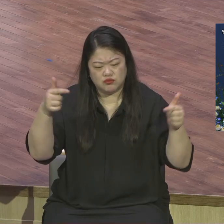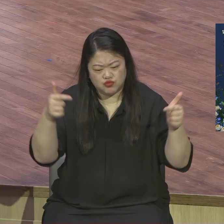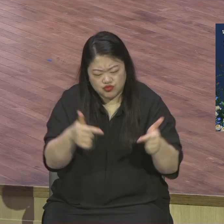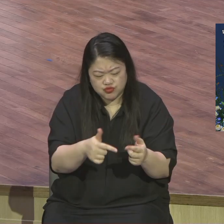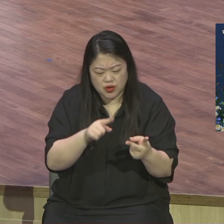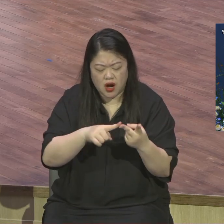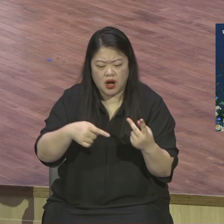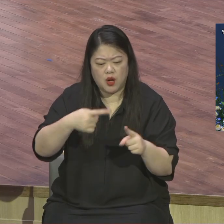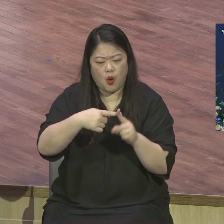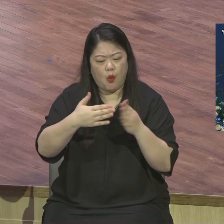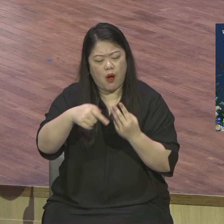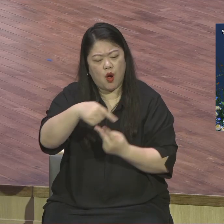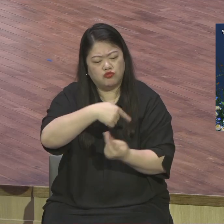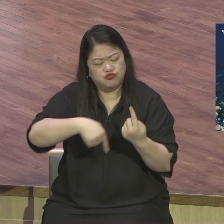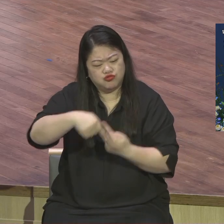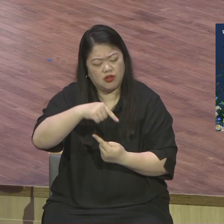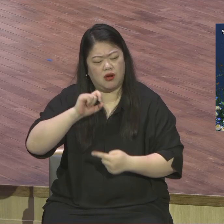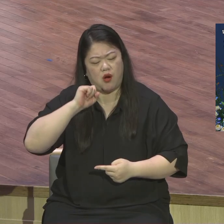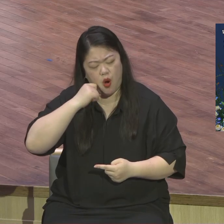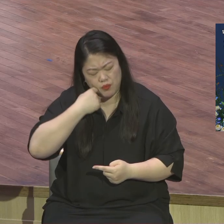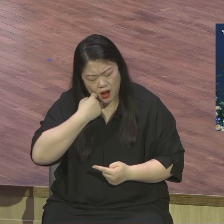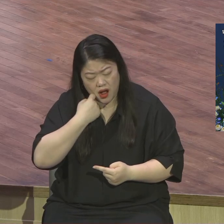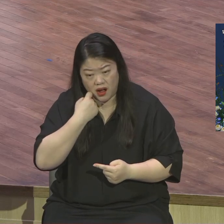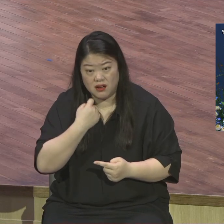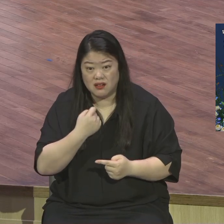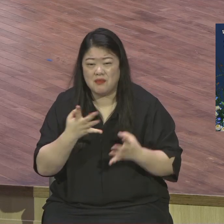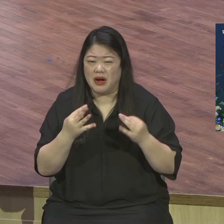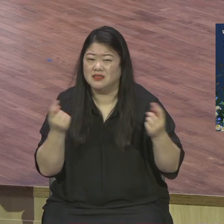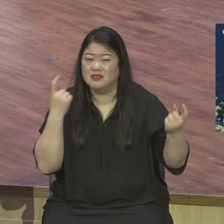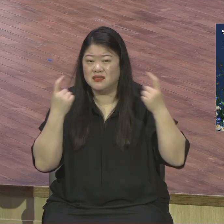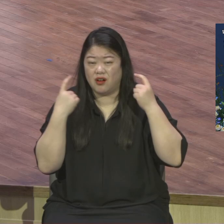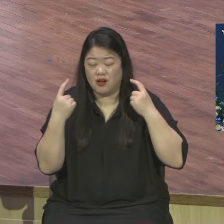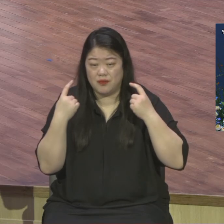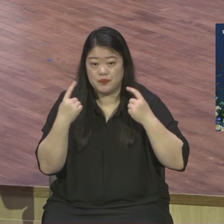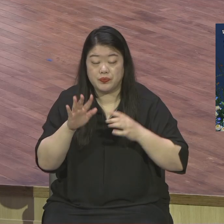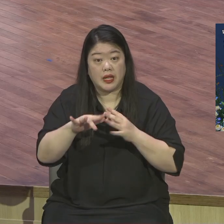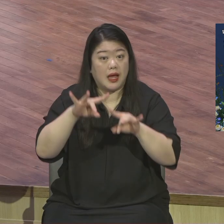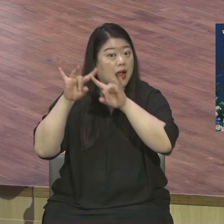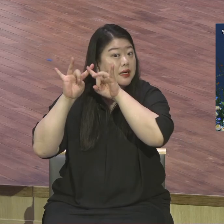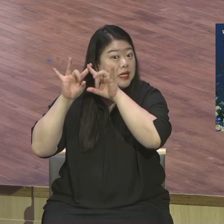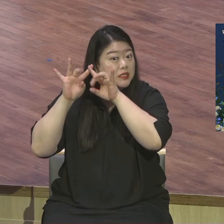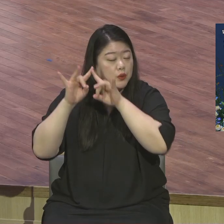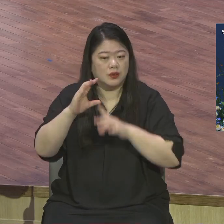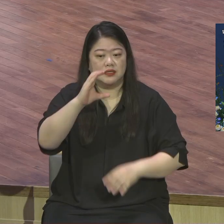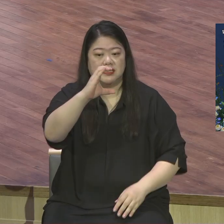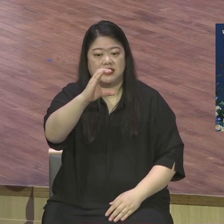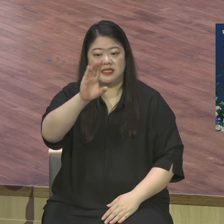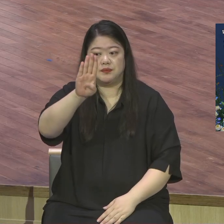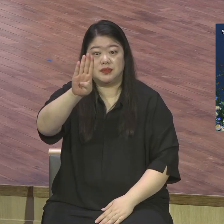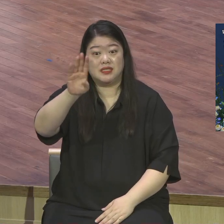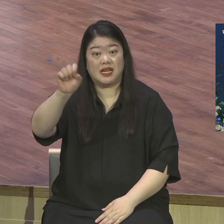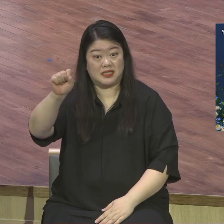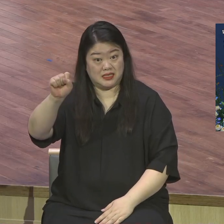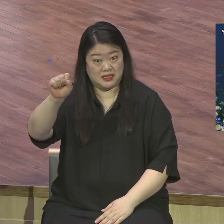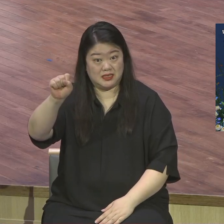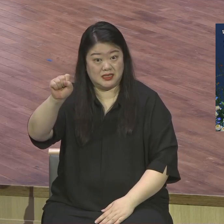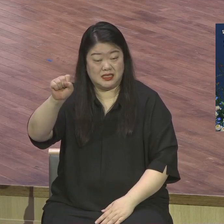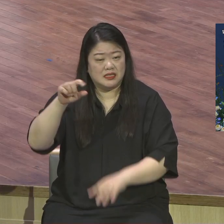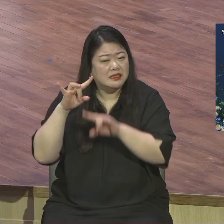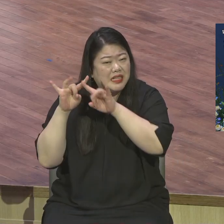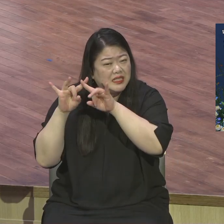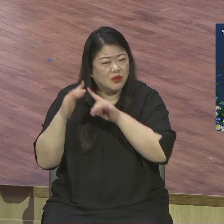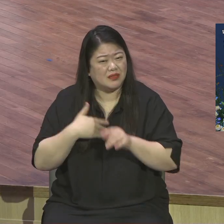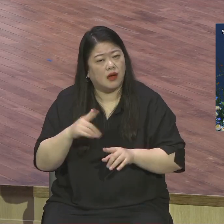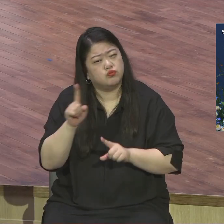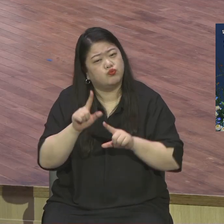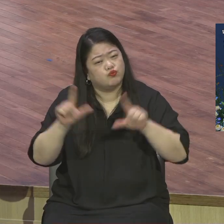기득협방송 CBS 뭐 이런 거 들어보세요 목사들이 모여가지고 헌금이 안 들어오고 교회가 지금 막 너무 핍박을